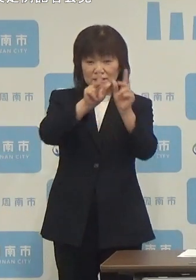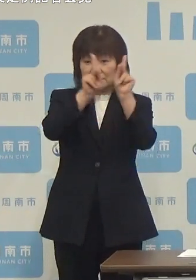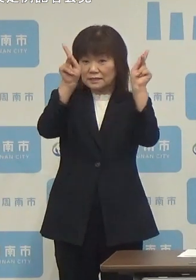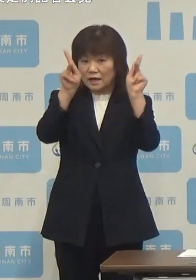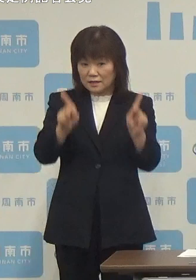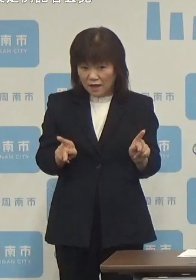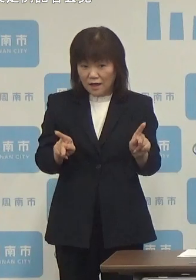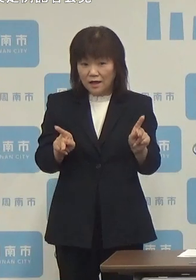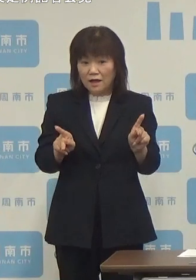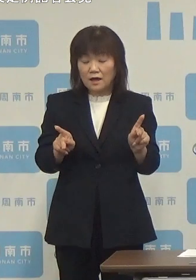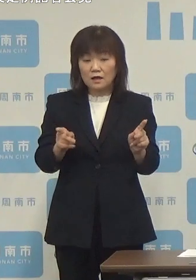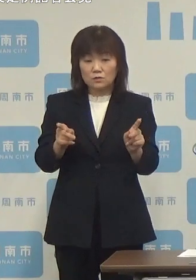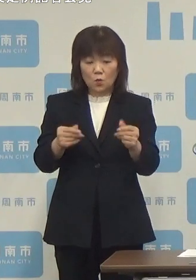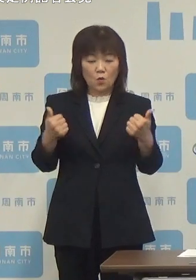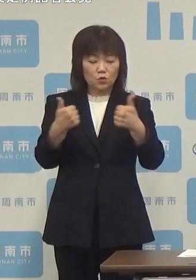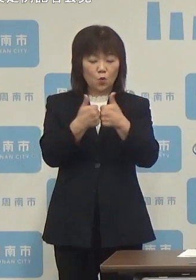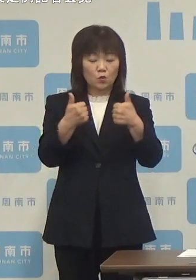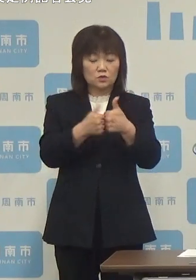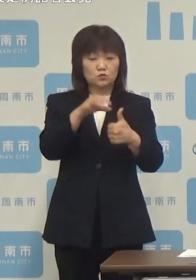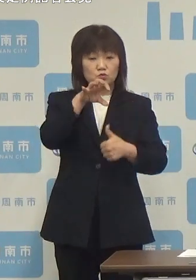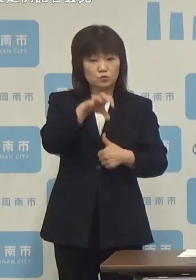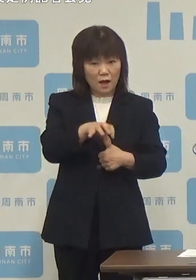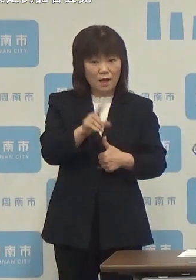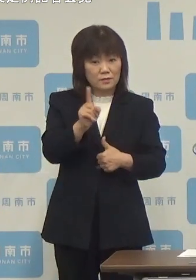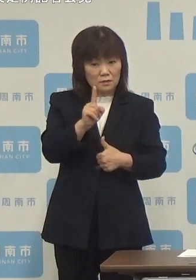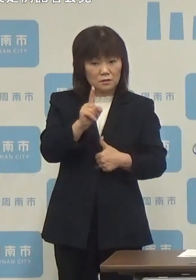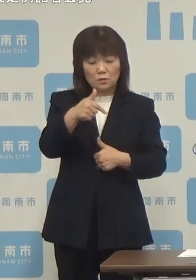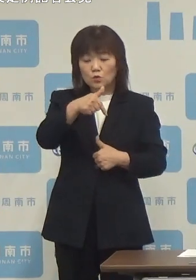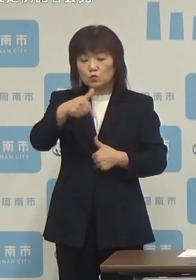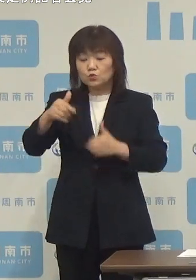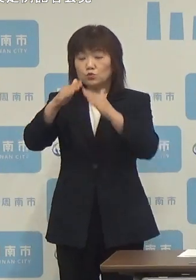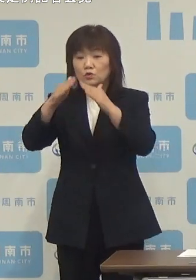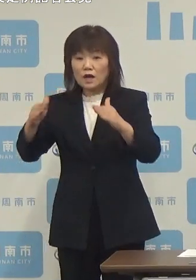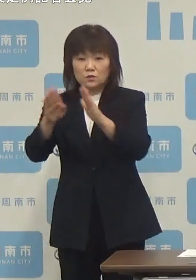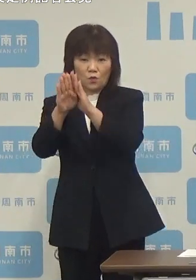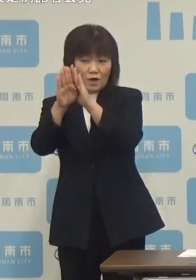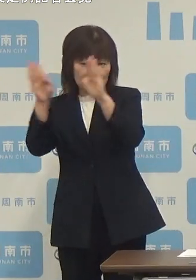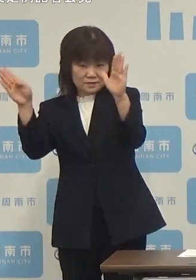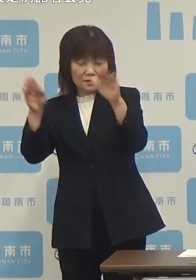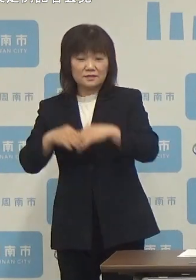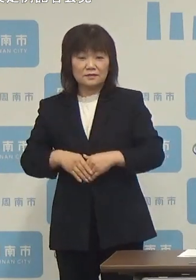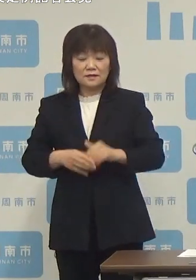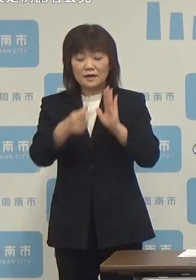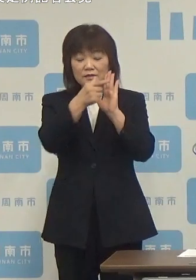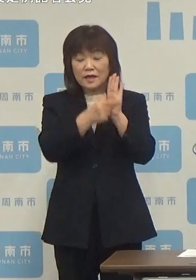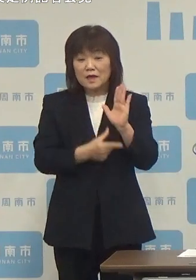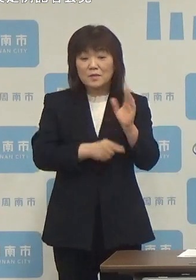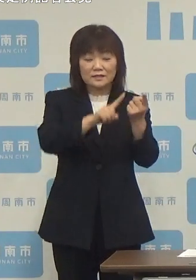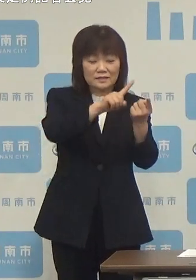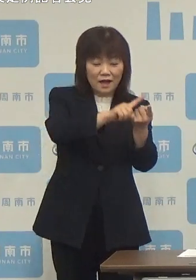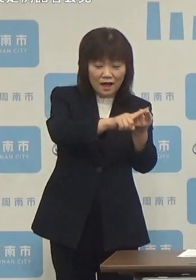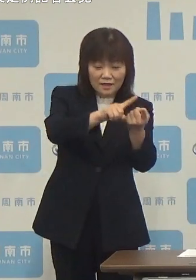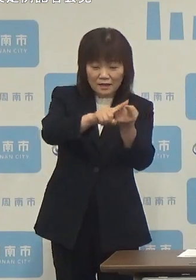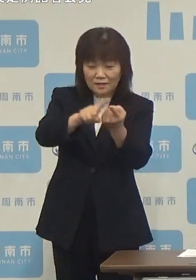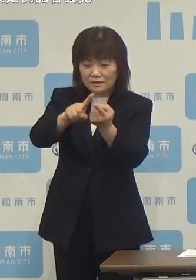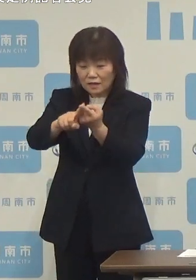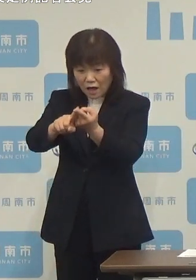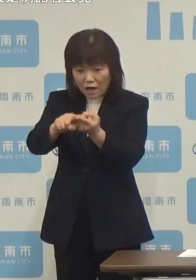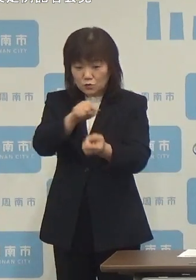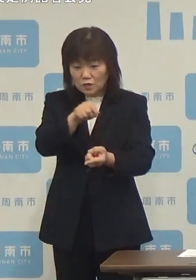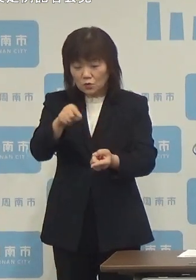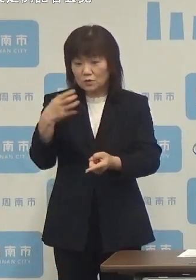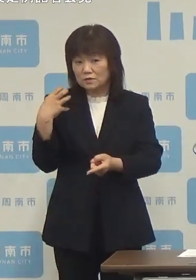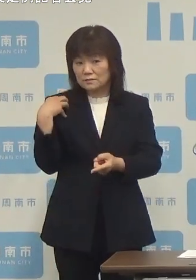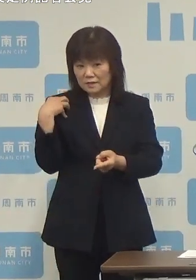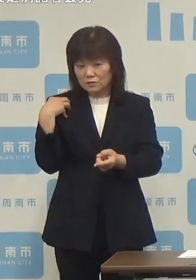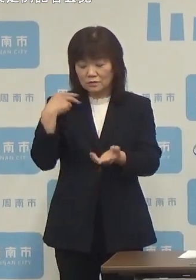を協議する場として部会を開催し、テーマに応じてそれぞれの立場ででき